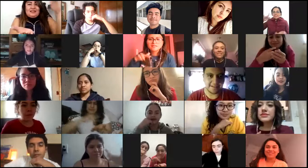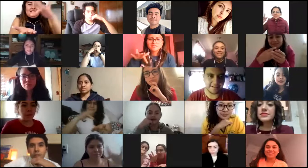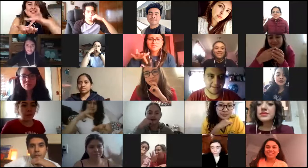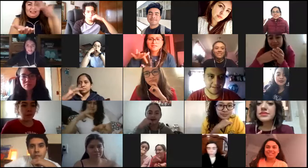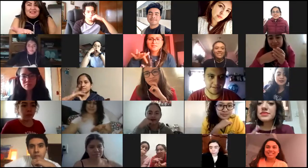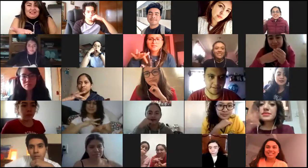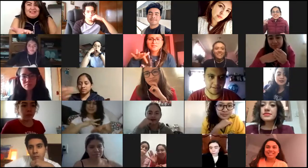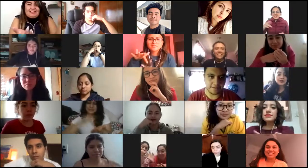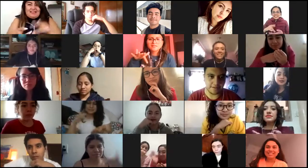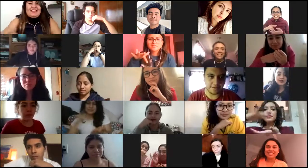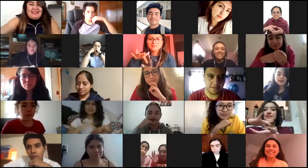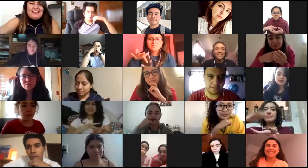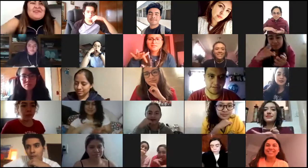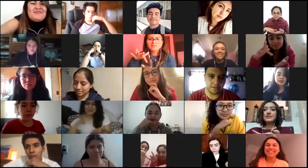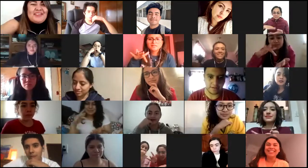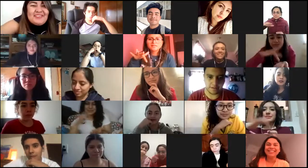¿Ya?